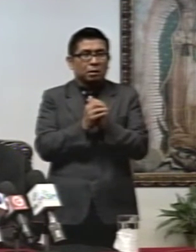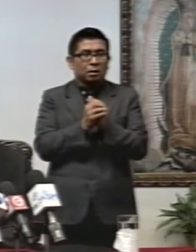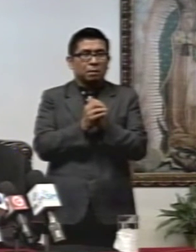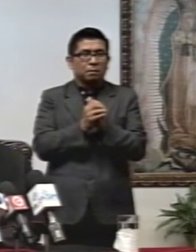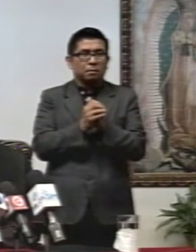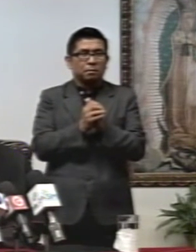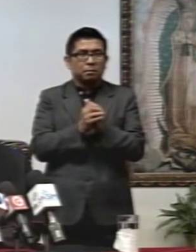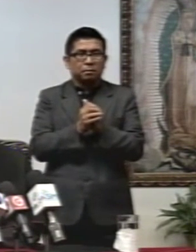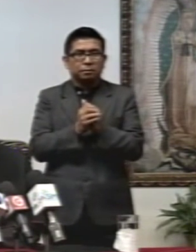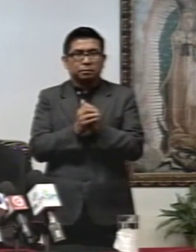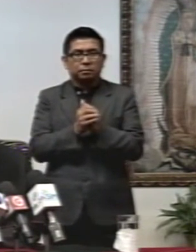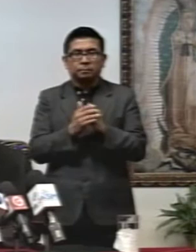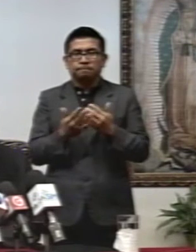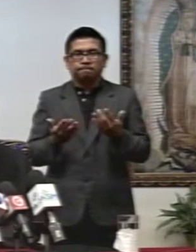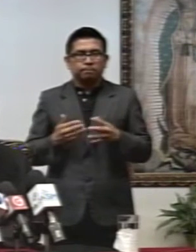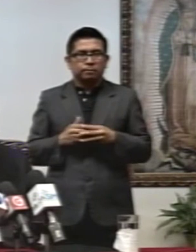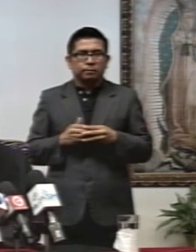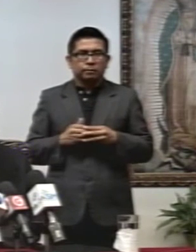verdaderamente